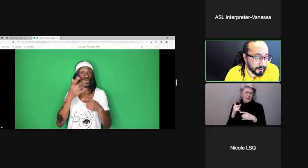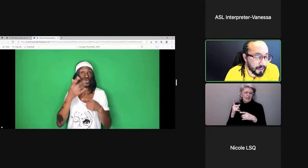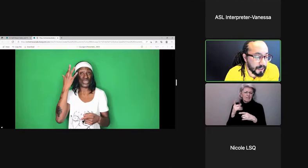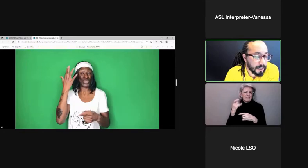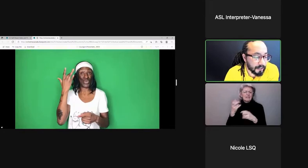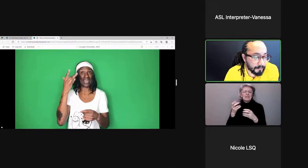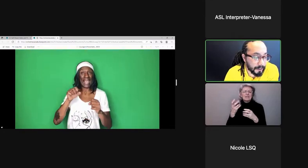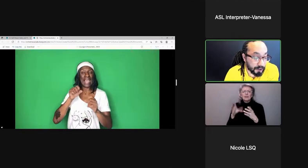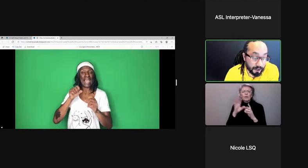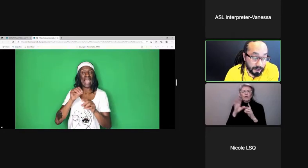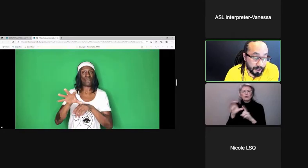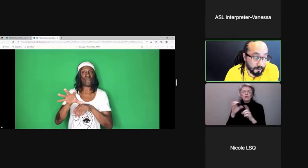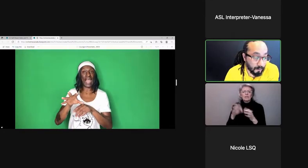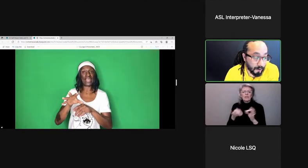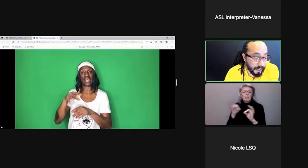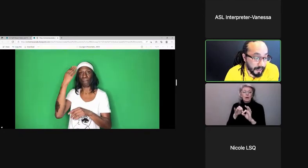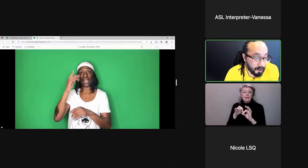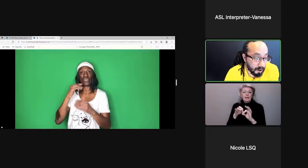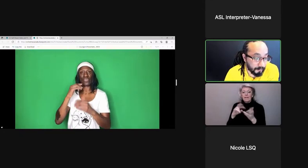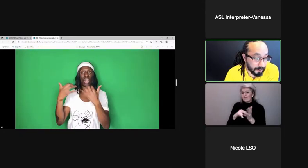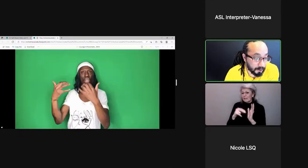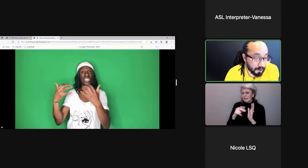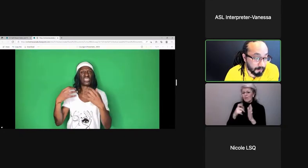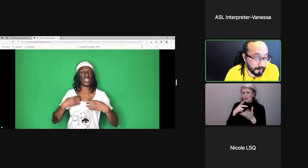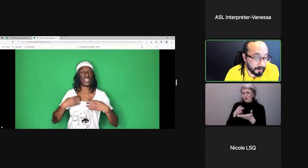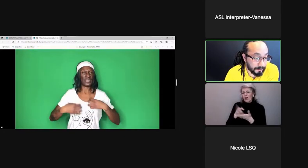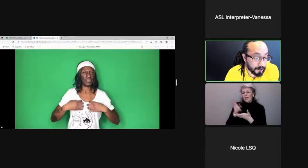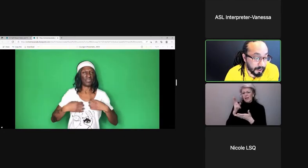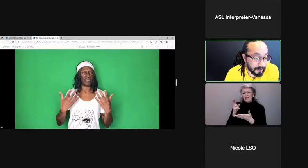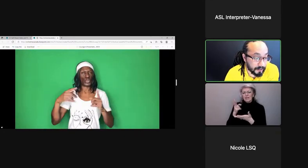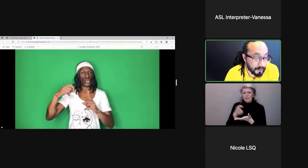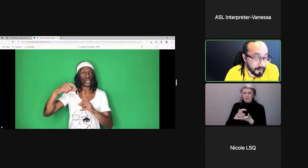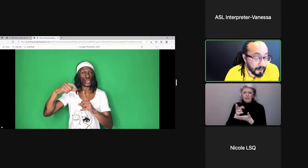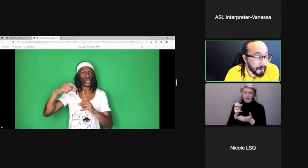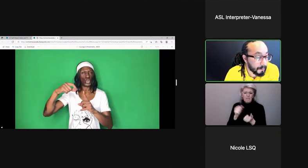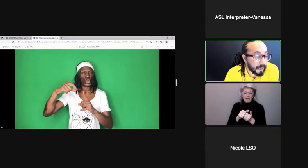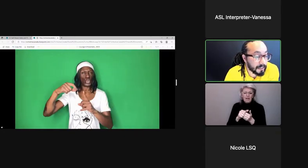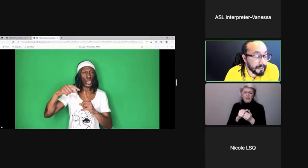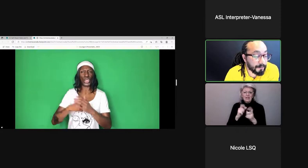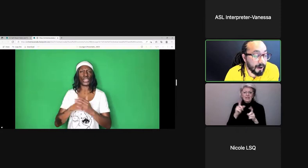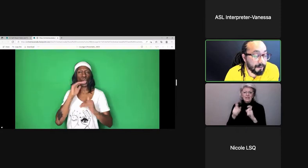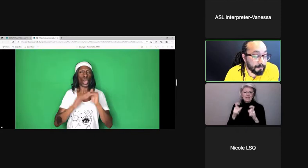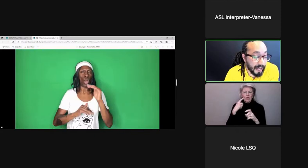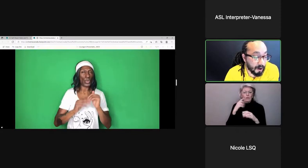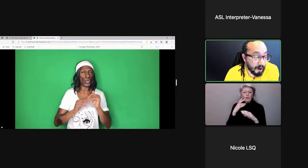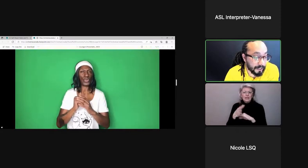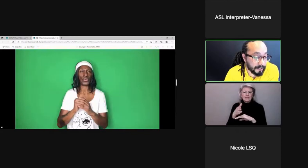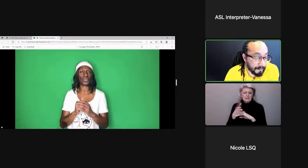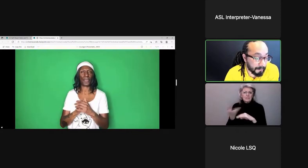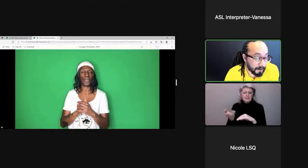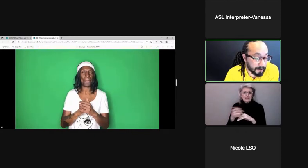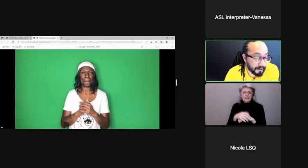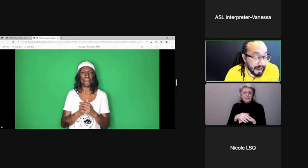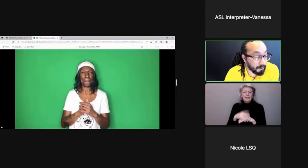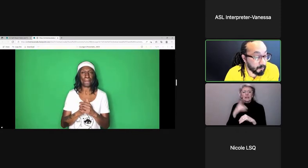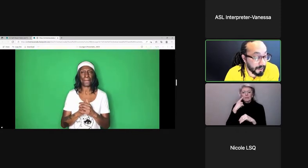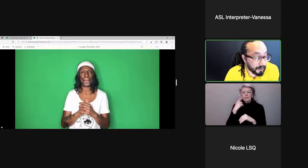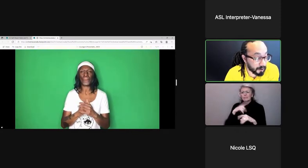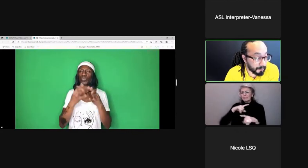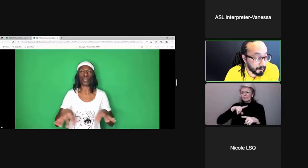importants. Donc, s'agit d'être honnête par rapport aux questions d'accessibilité afin d